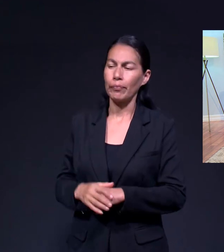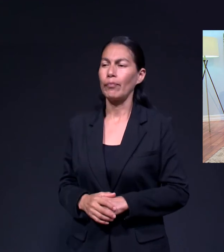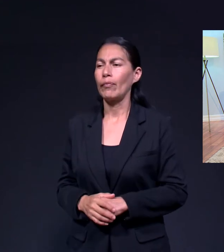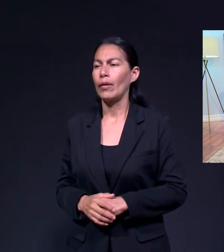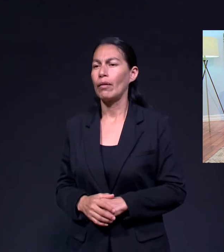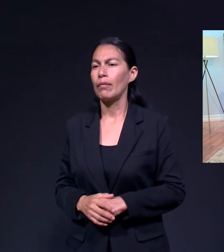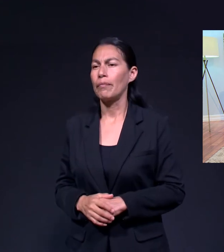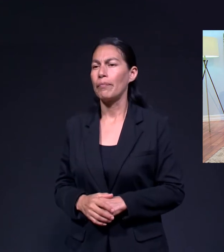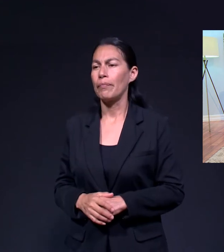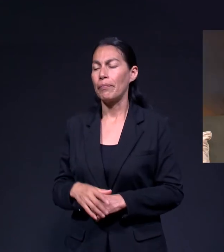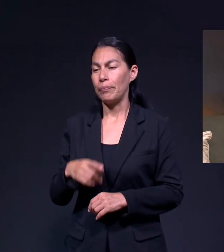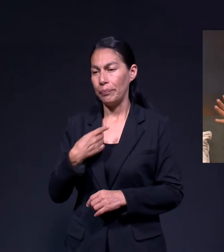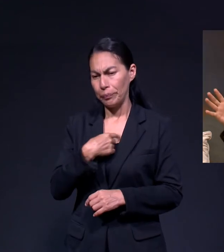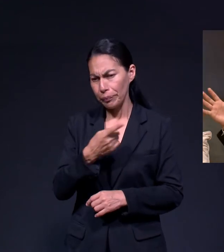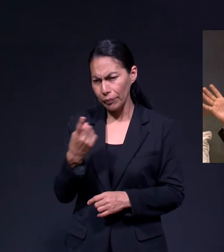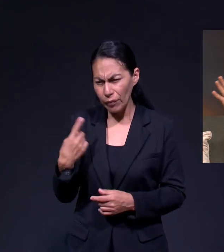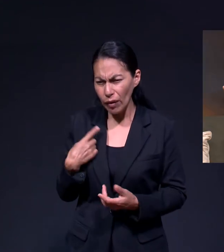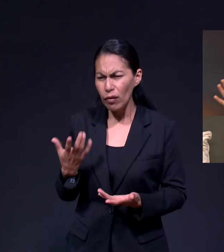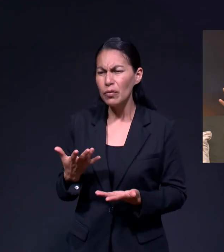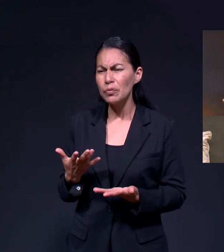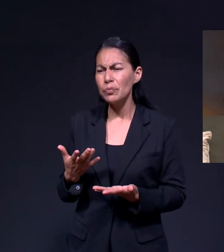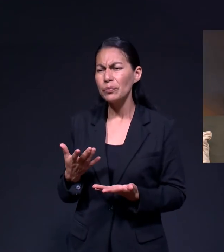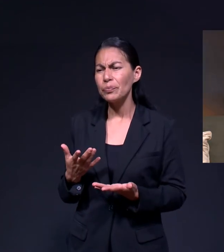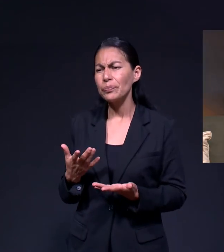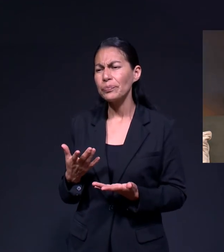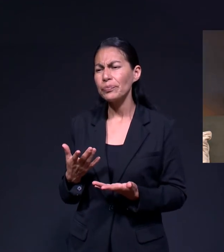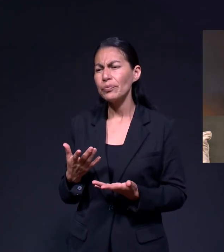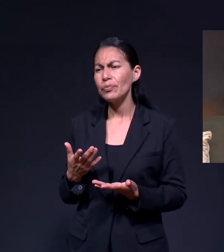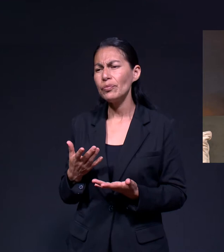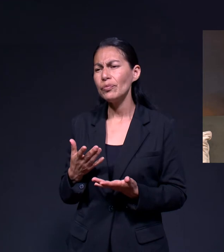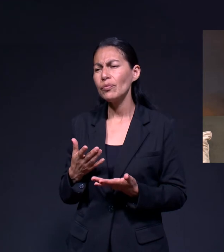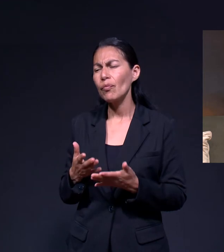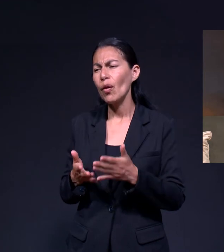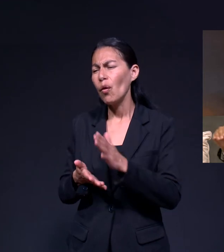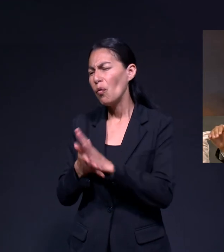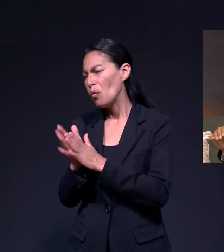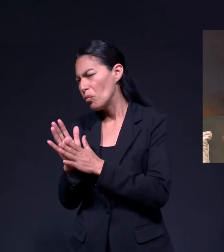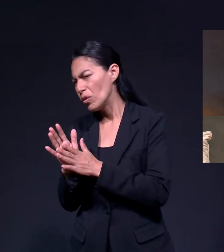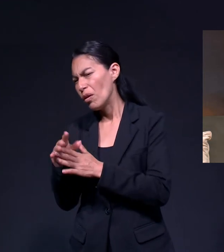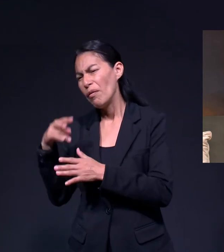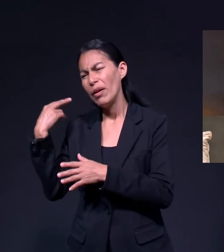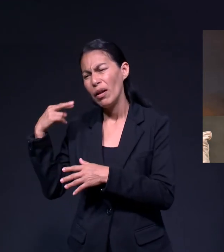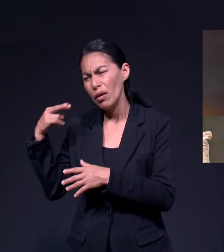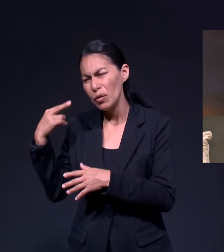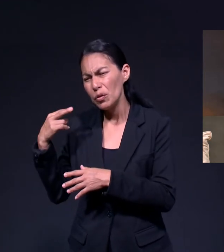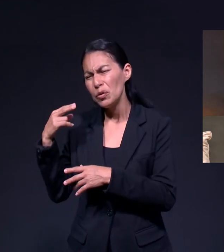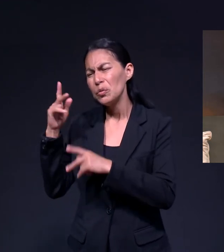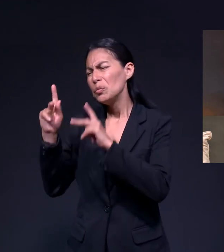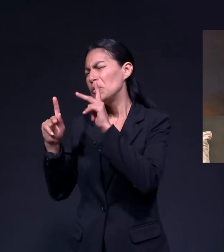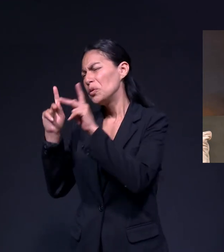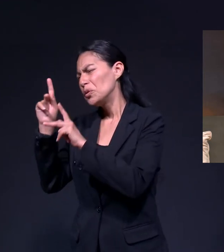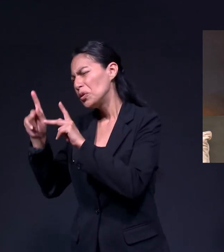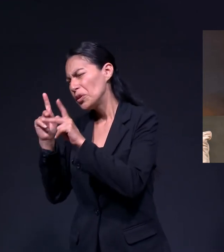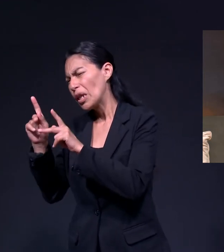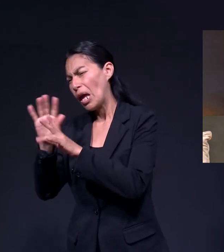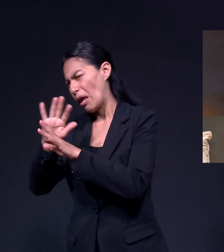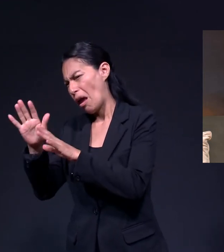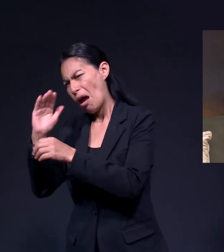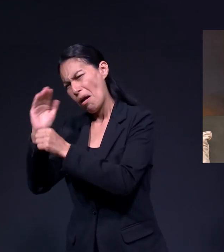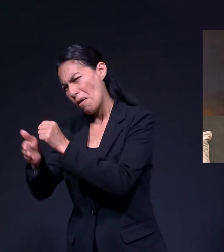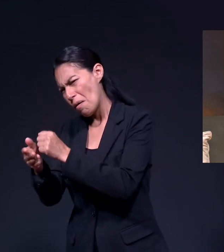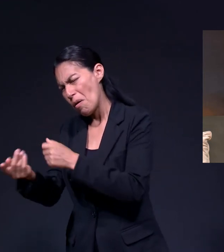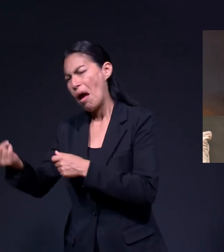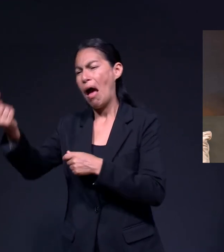estado de oaxaca y vamos a ver más bien regresábamos de visitar a la familia de mi mamá